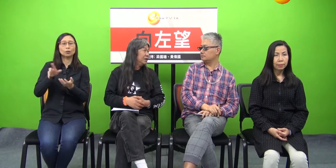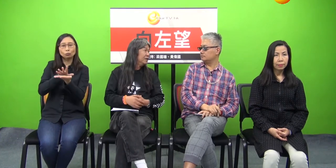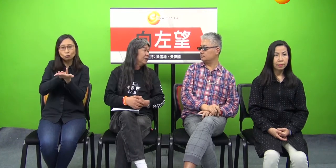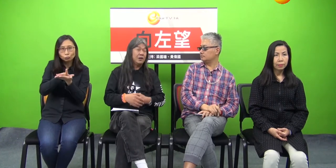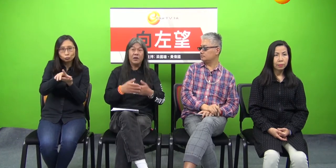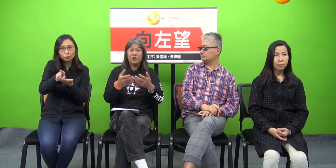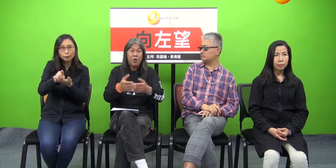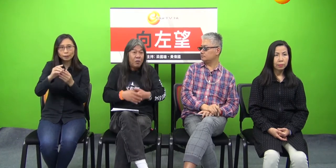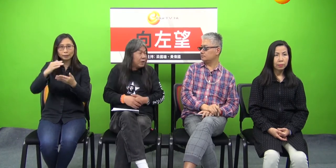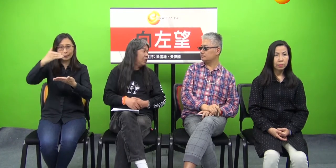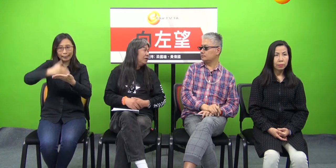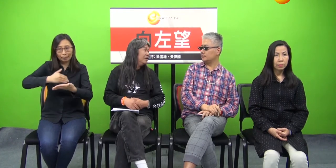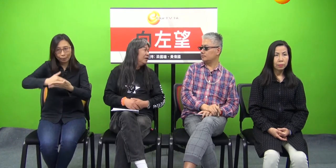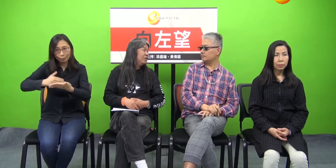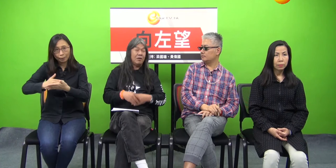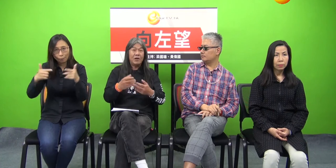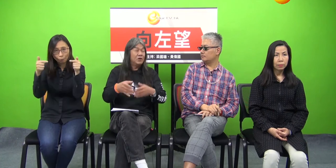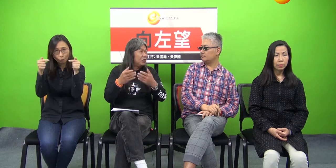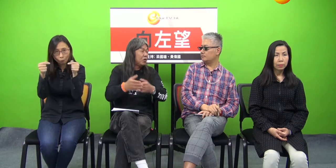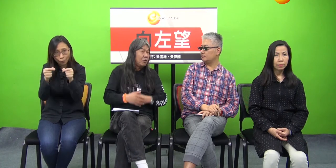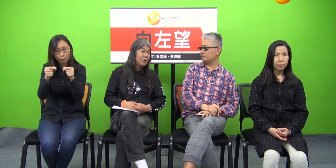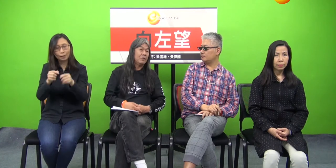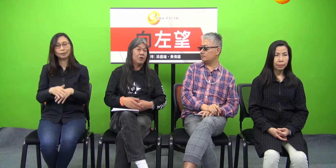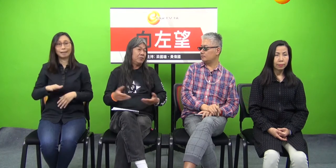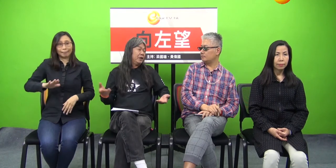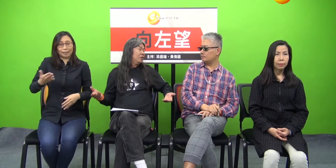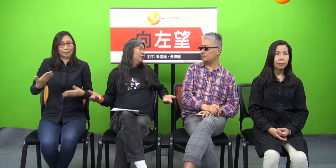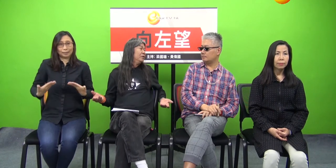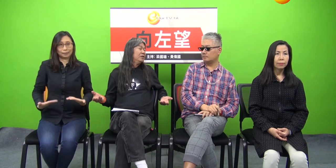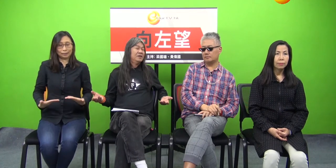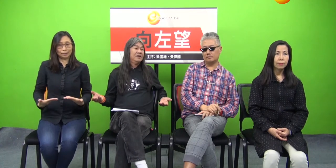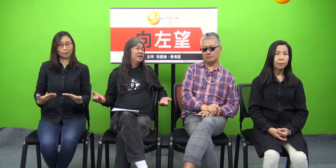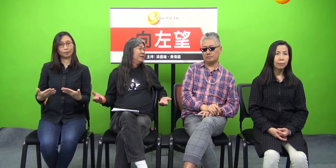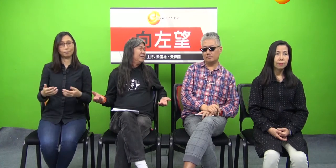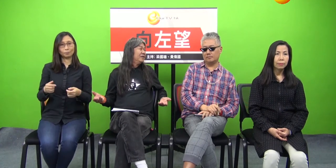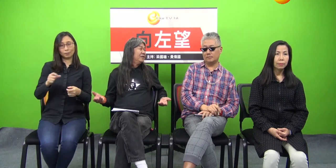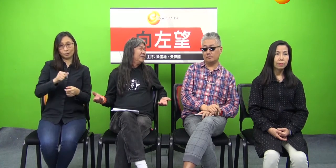嘛，越來越多嘛，哥維穩費越來越多嘛，那你說什麼在這